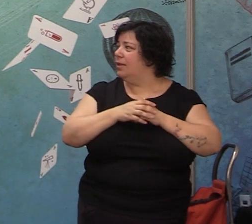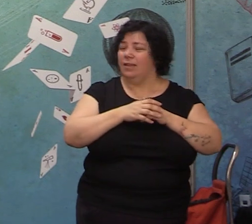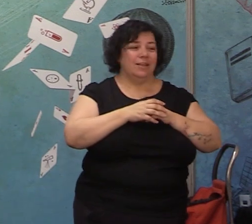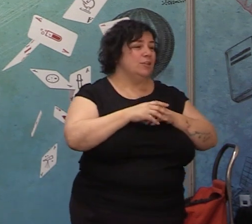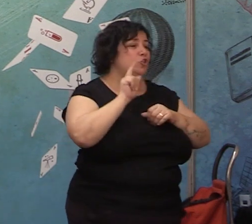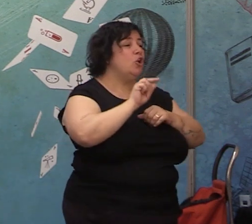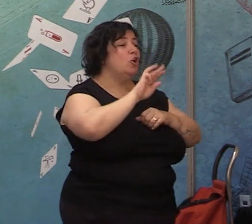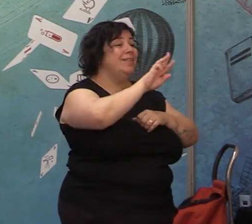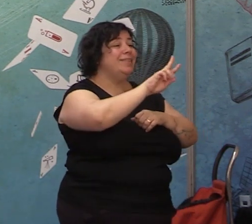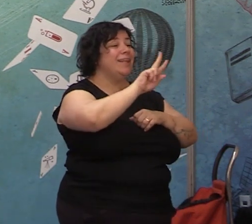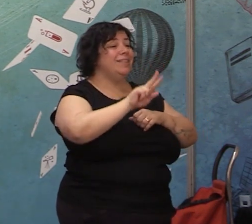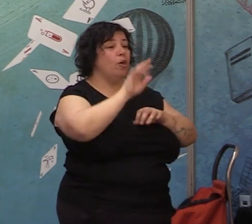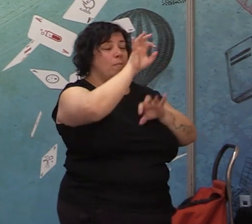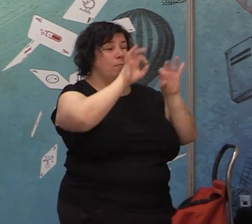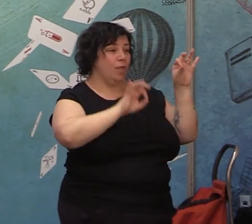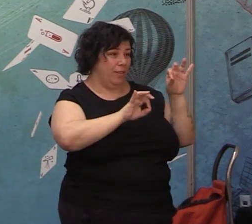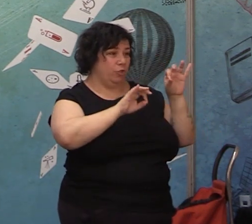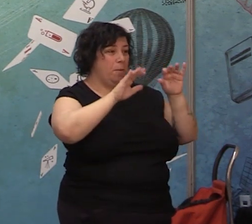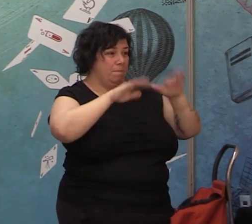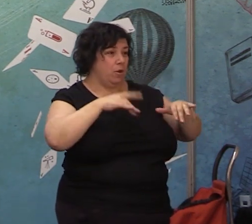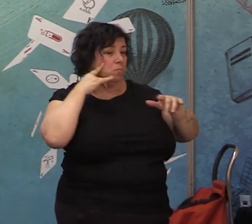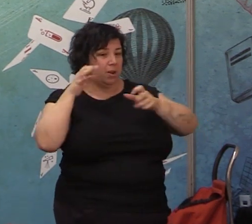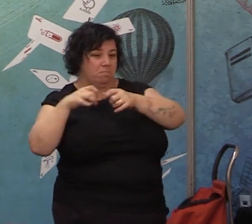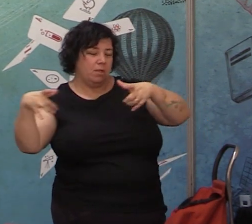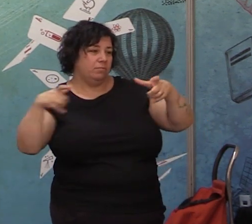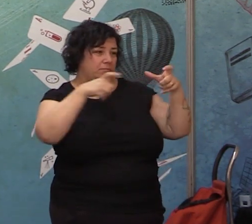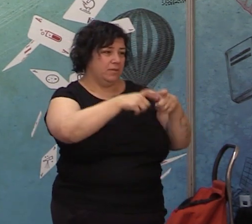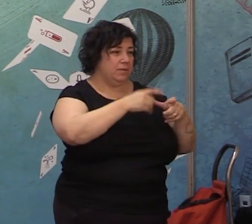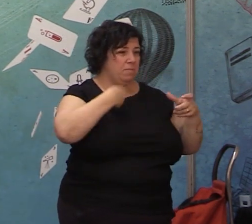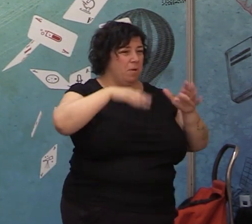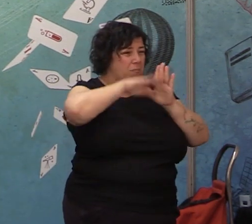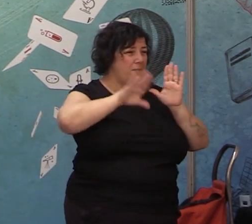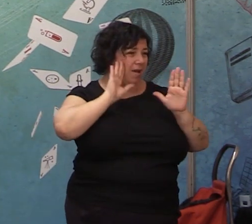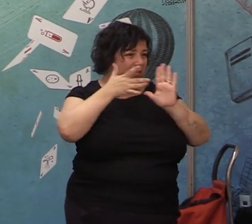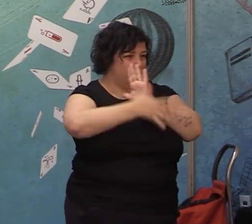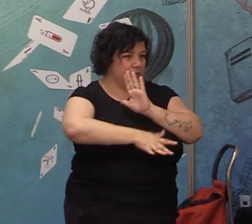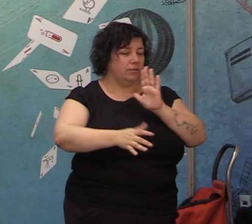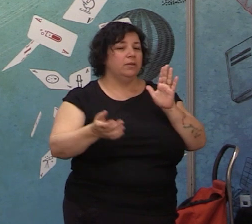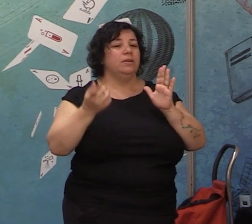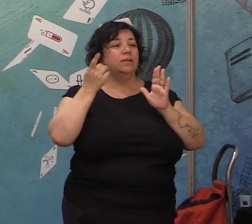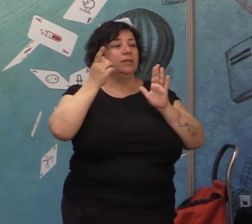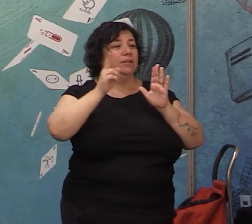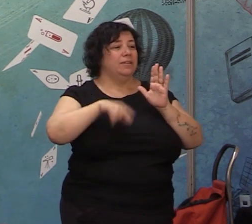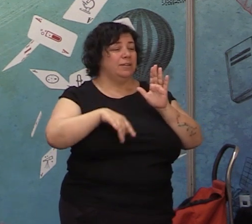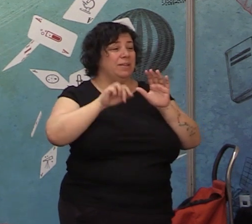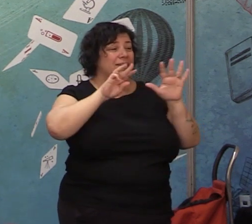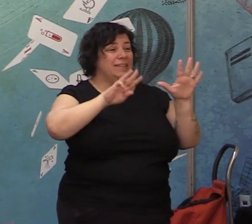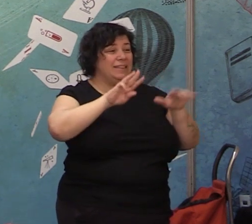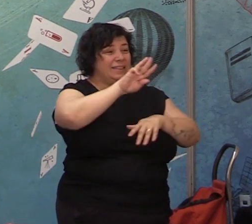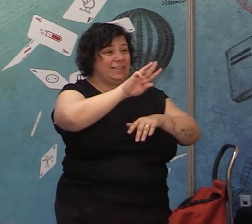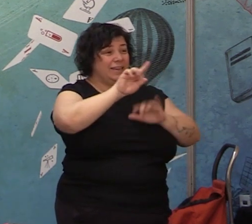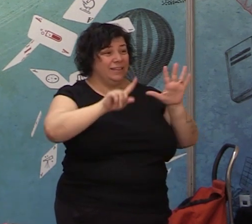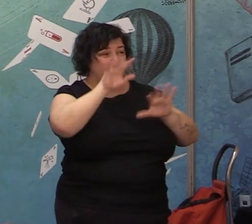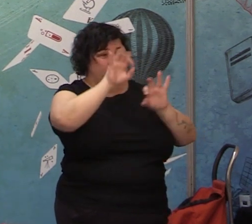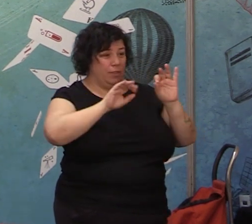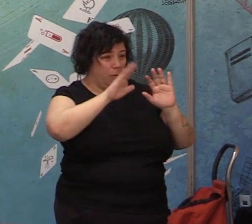un 32% de mujeres menos que hombres a este programa. Acuden el 36% menos